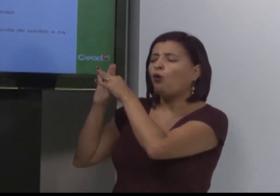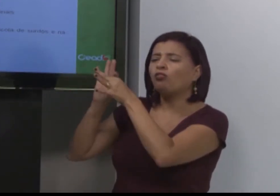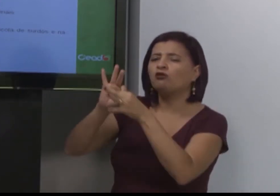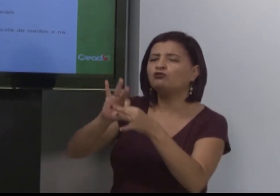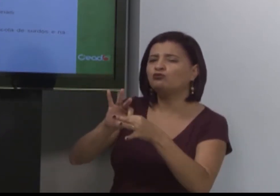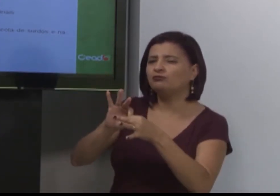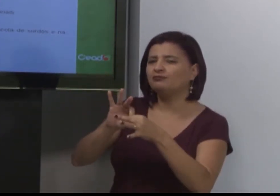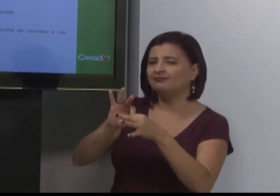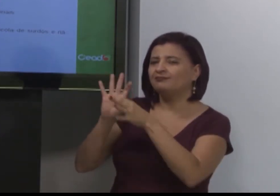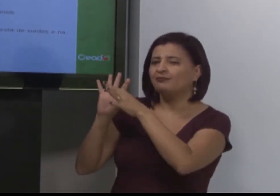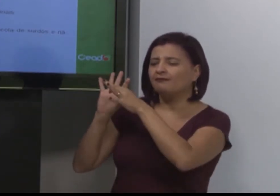ainda sobre o contexto